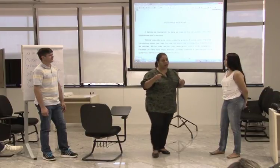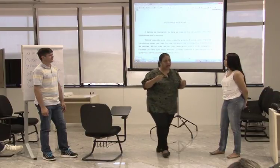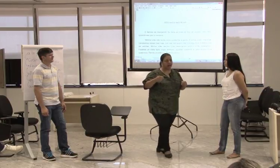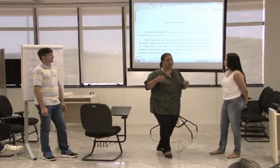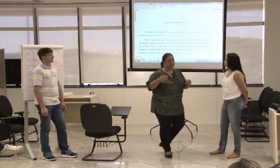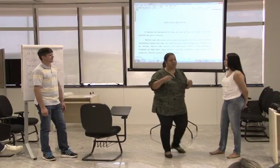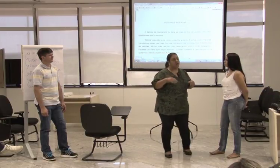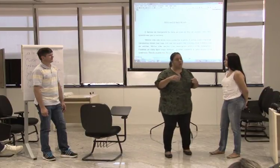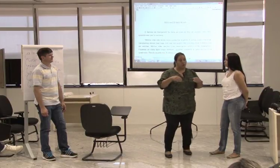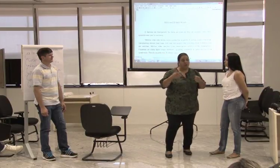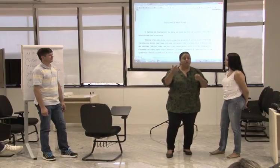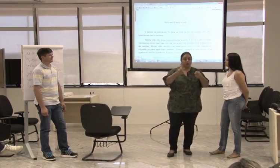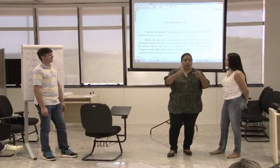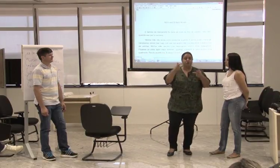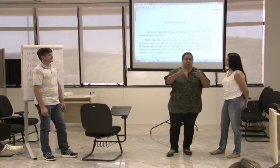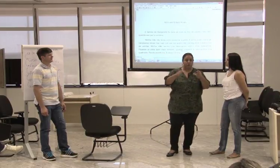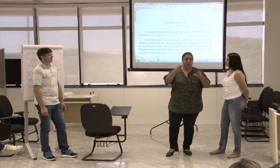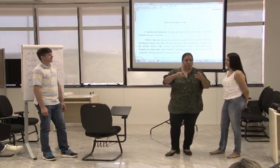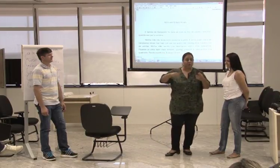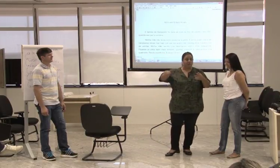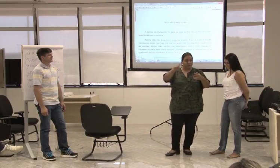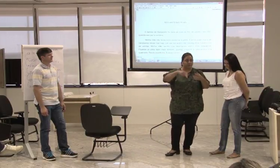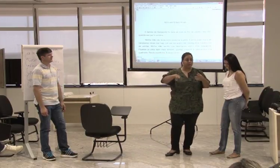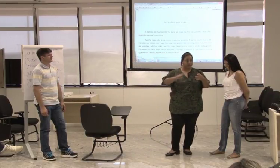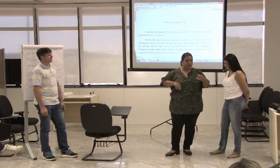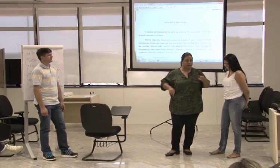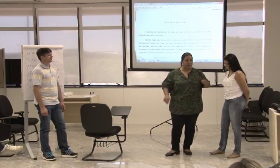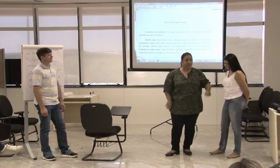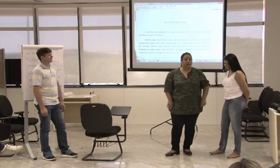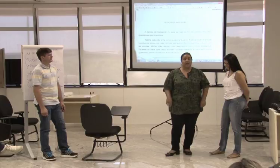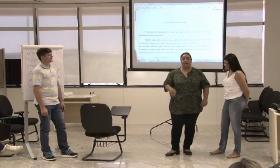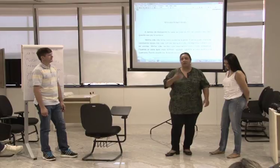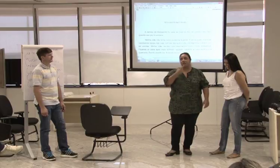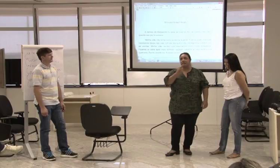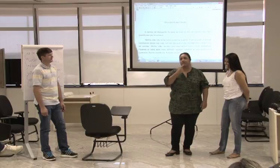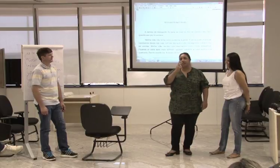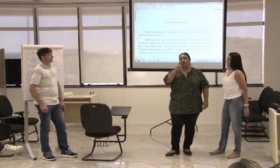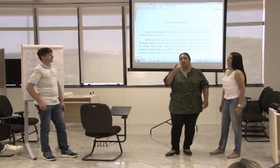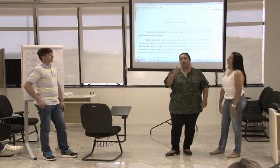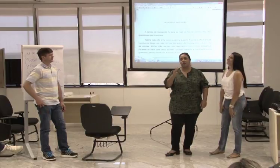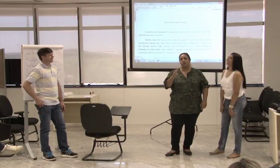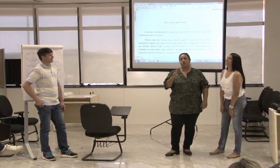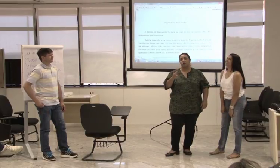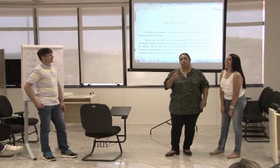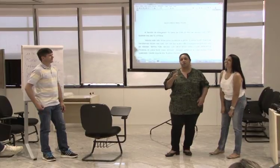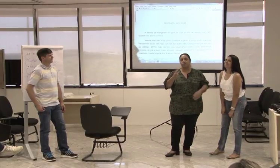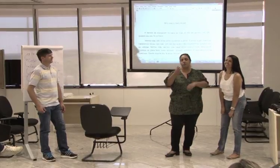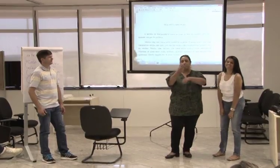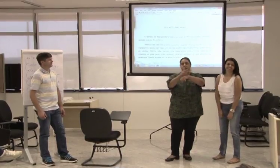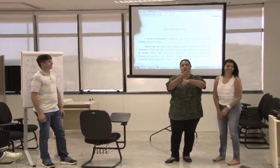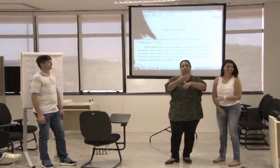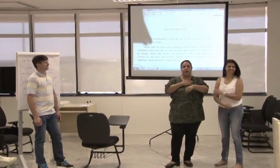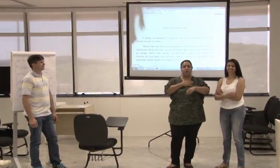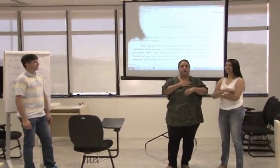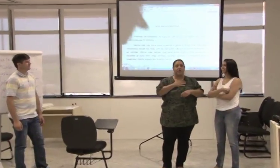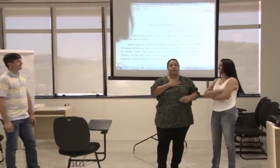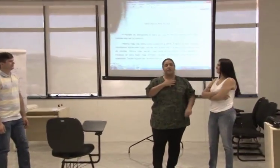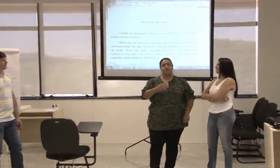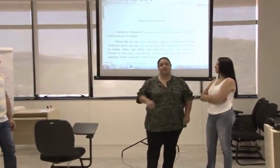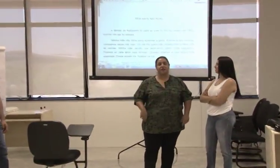gaga. Como eu fico de novo para vocês muitas vezes, então foi engraçado. Eu estava vendo um vídeo meu e estava assim.